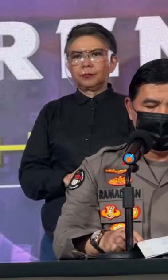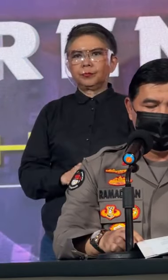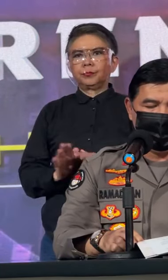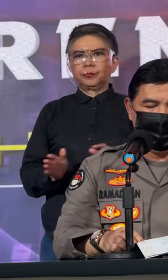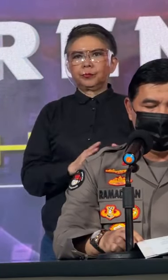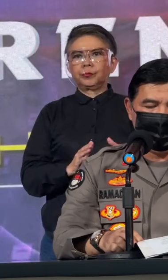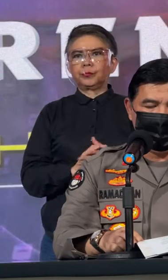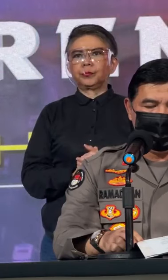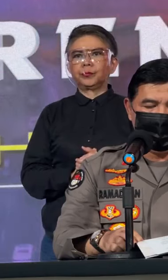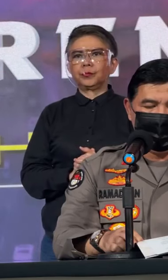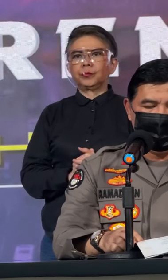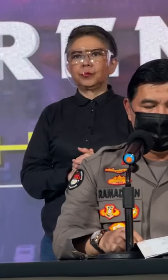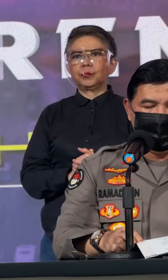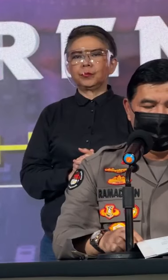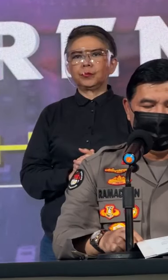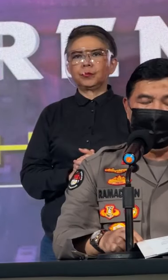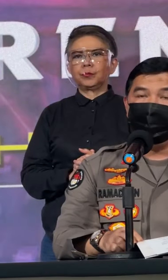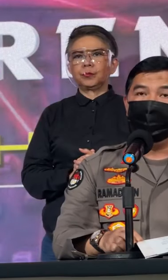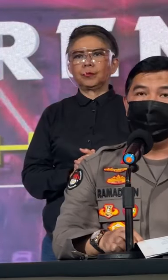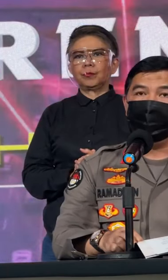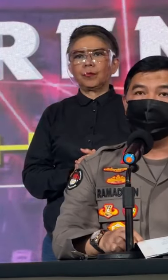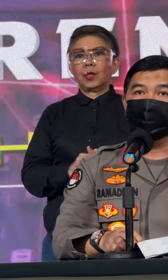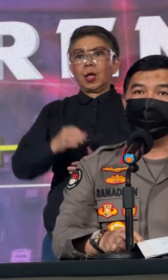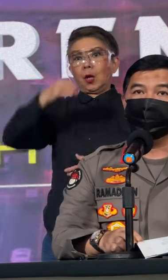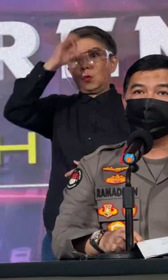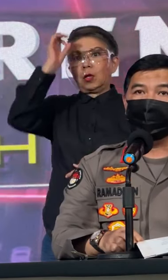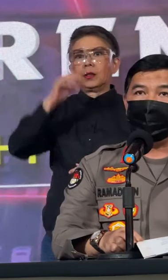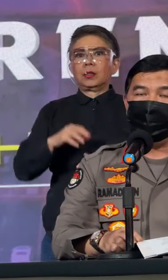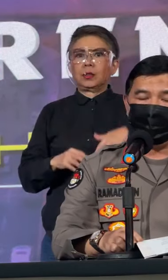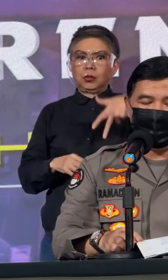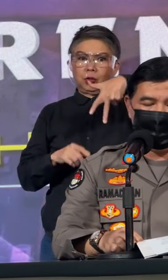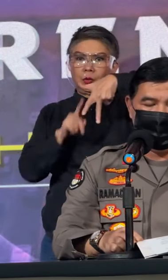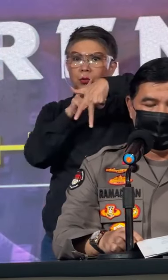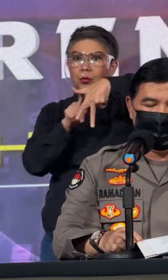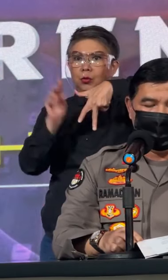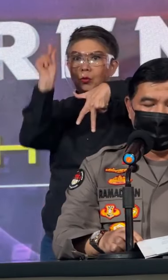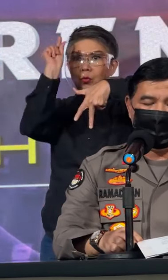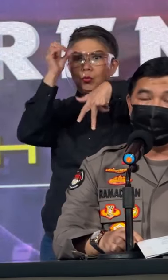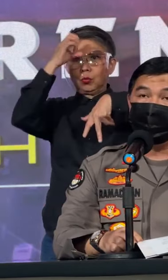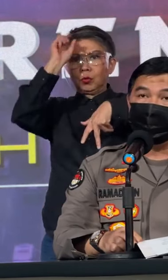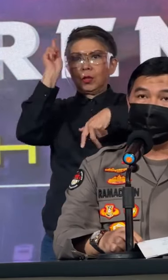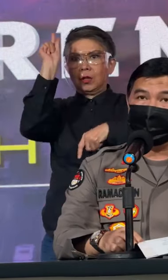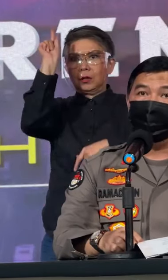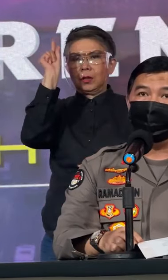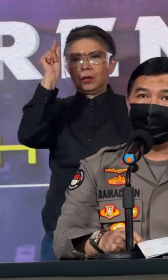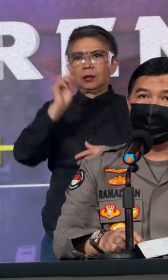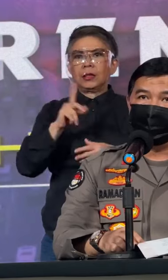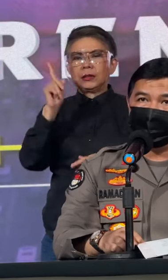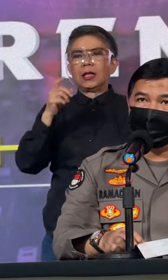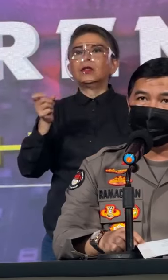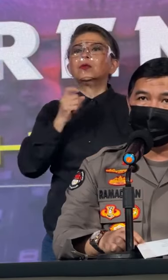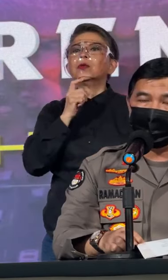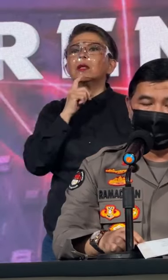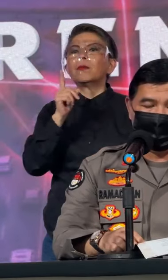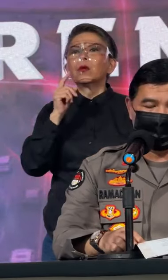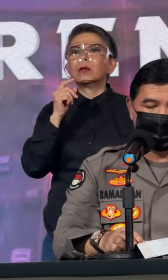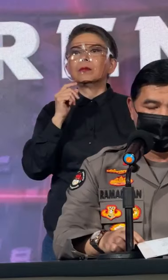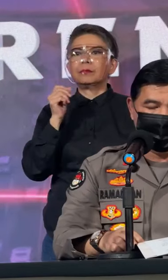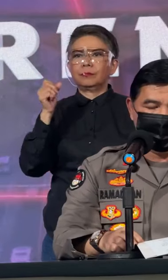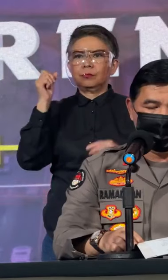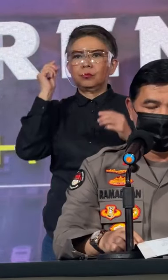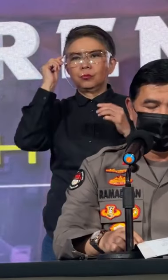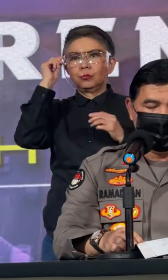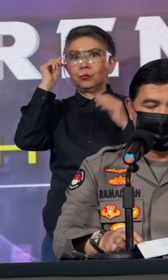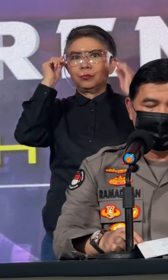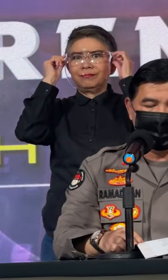Kemudian di Polda Sulawesi Utara ada juga satu laporan polisi perihal yang